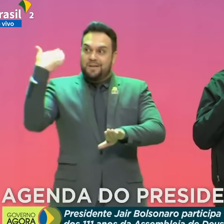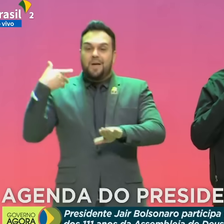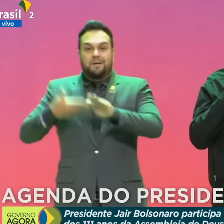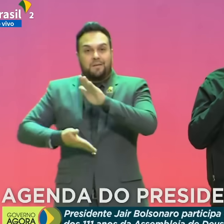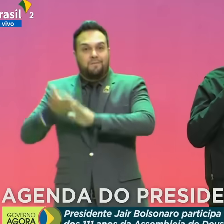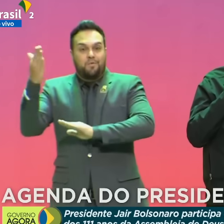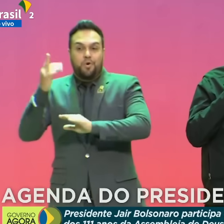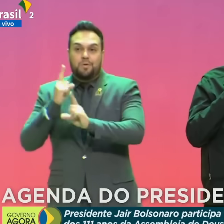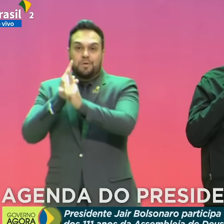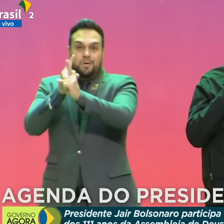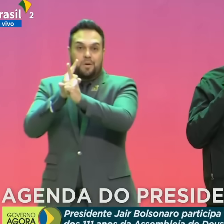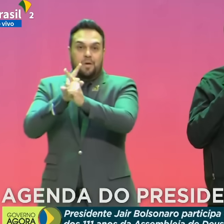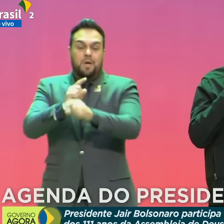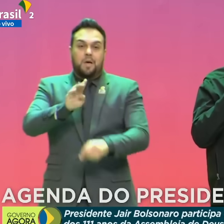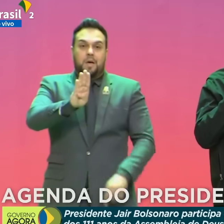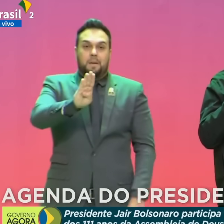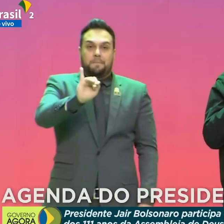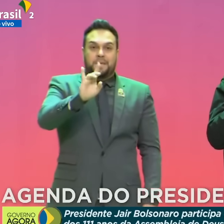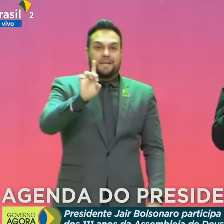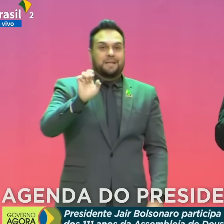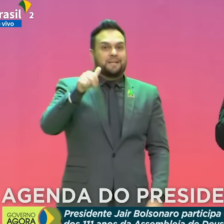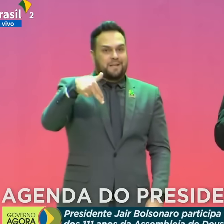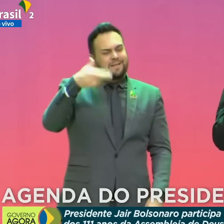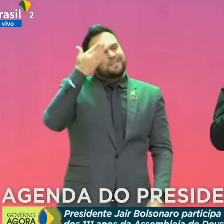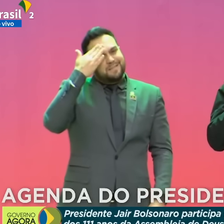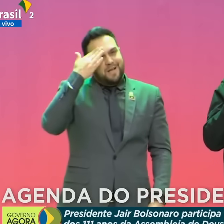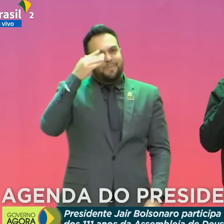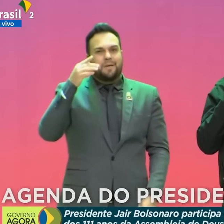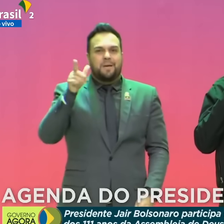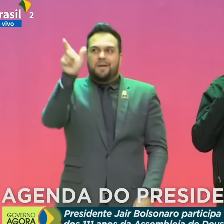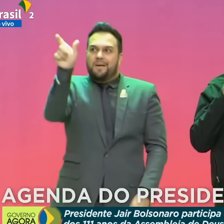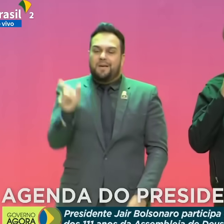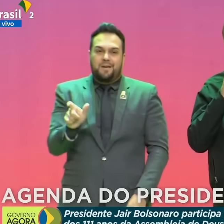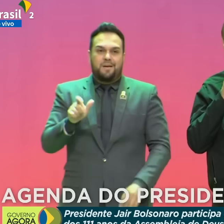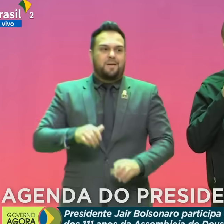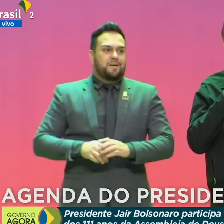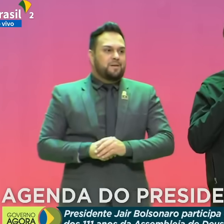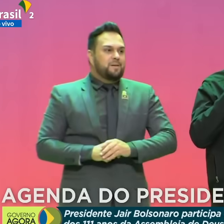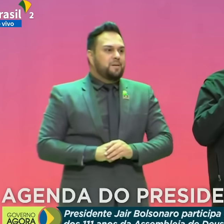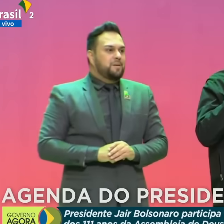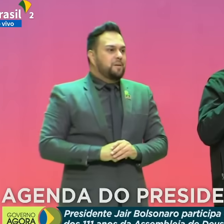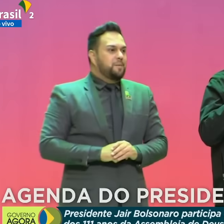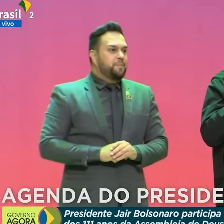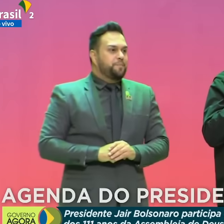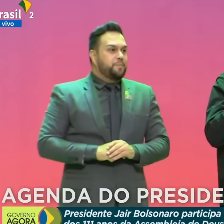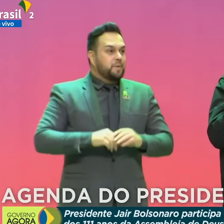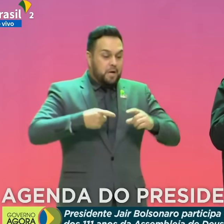o opositor no momento ao chefe de outro estado, numa